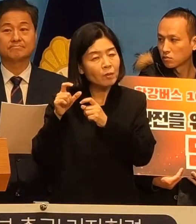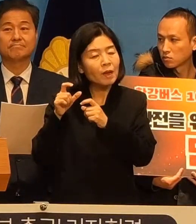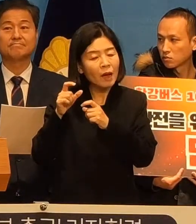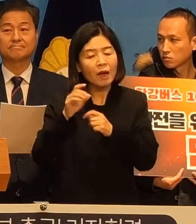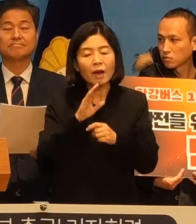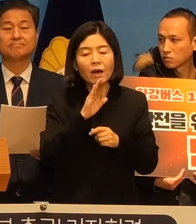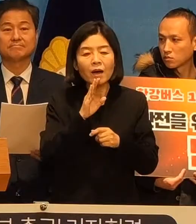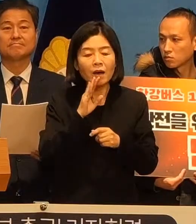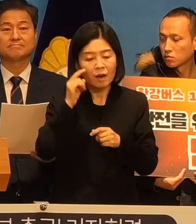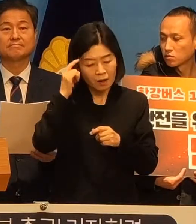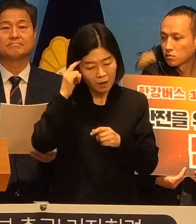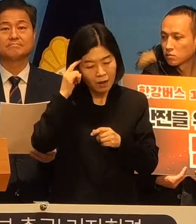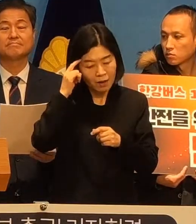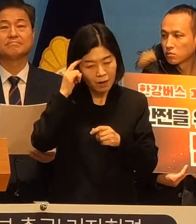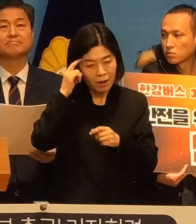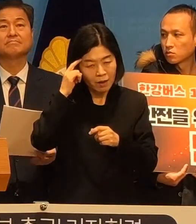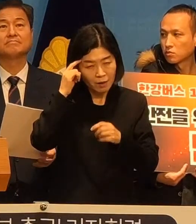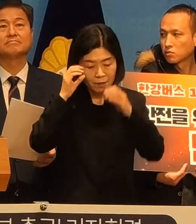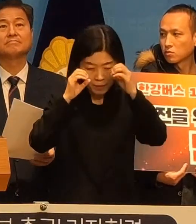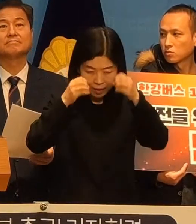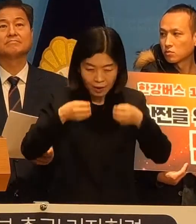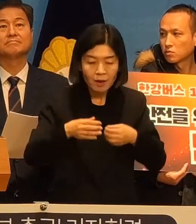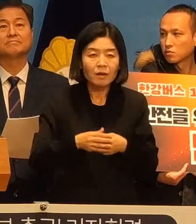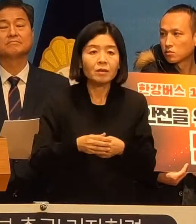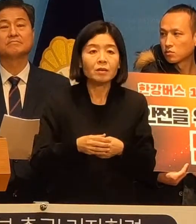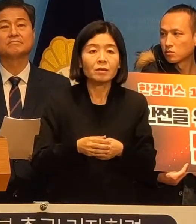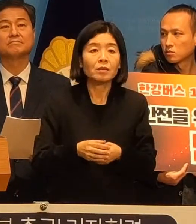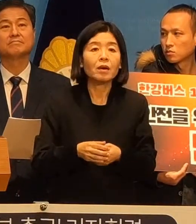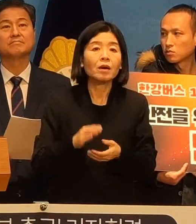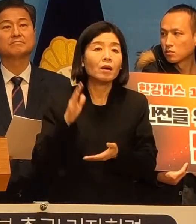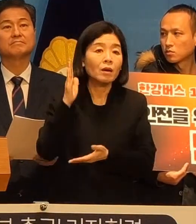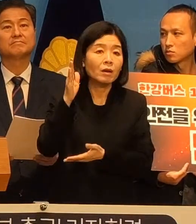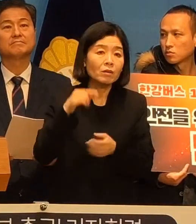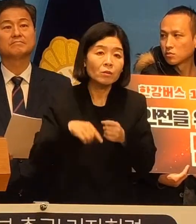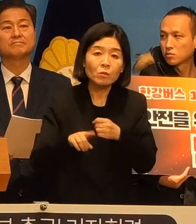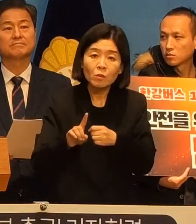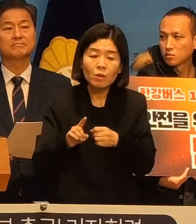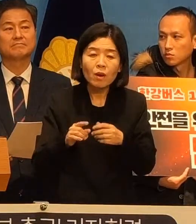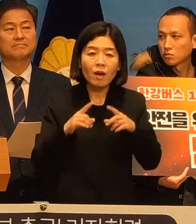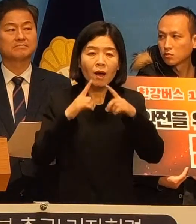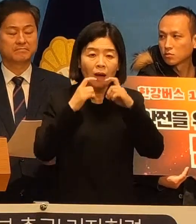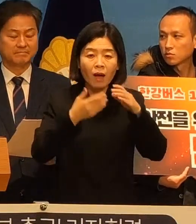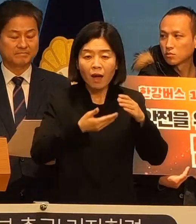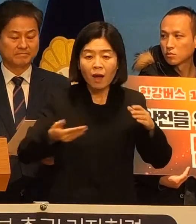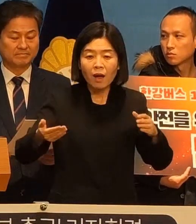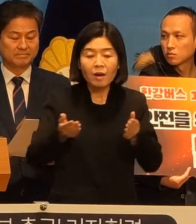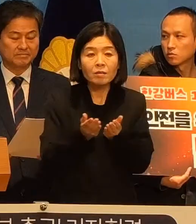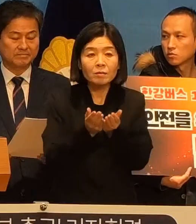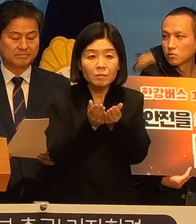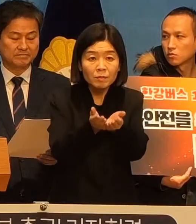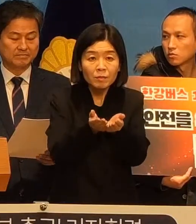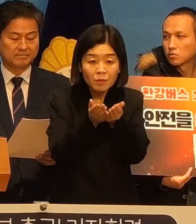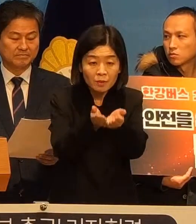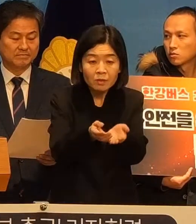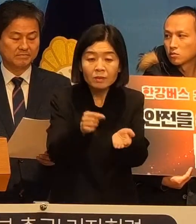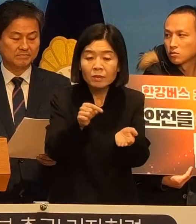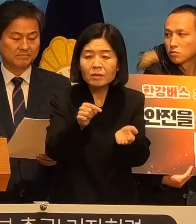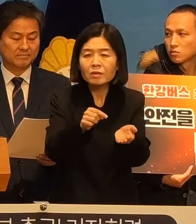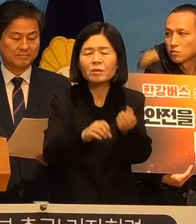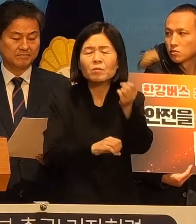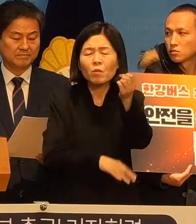나름 줬다라고 생각을 했습니다. 이렇게 말씀을 드리는 것은 한강버스 자체가 근본적으로 문제가 있기